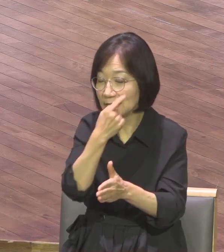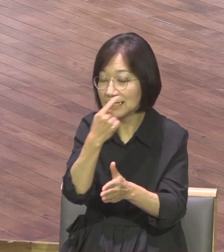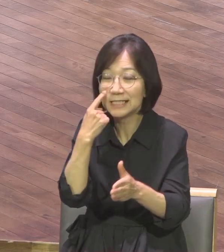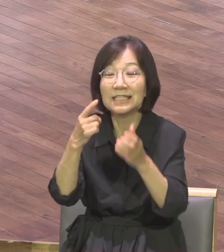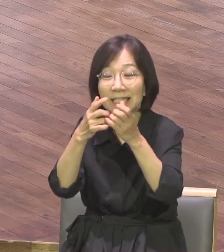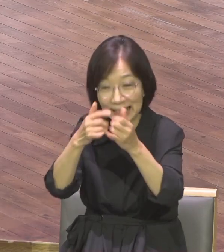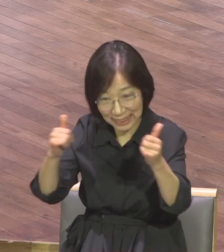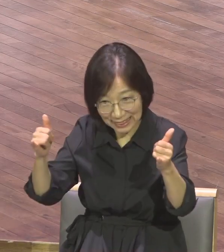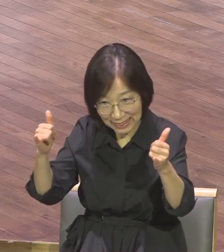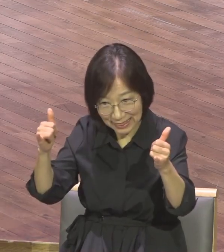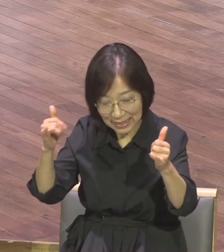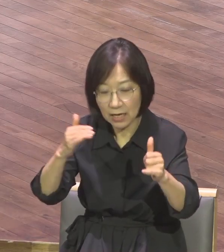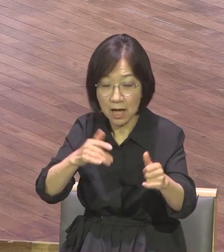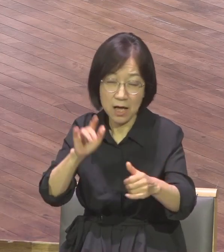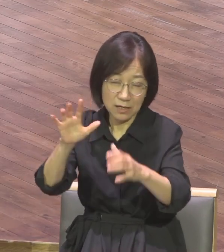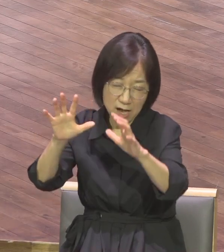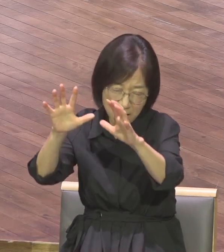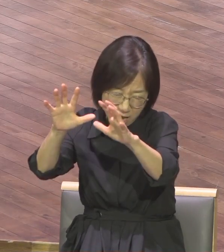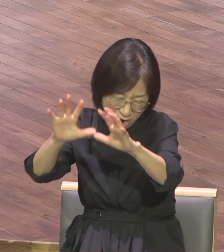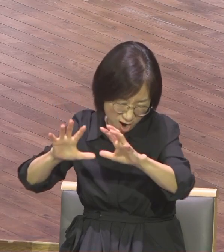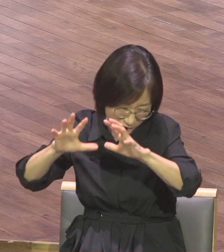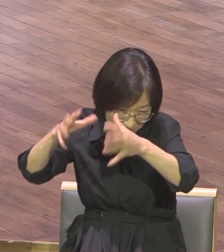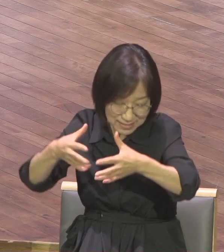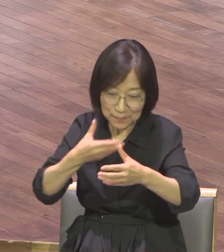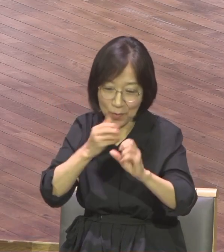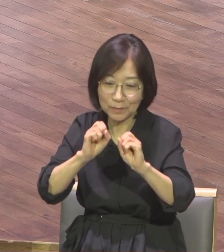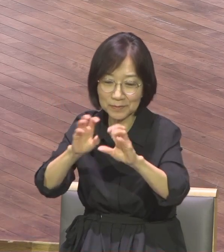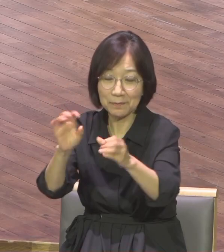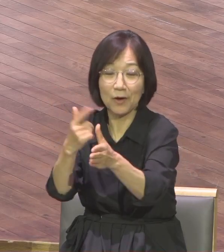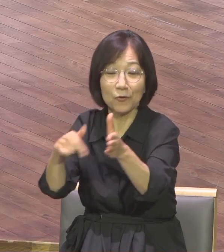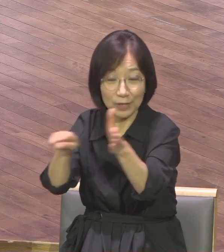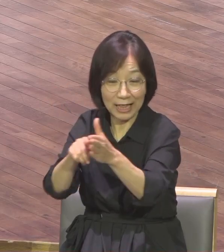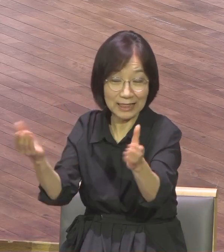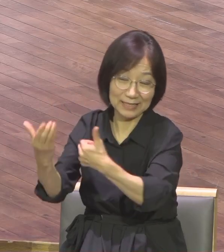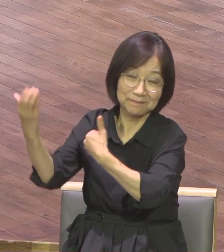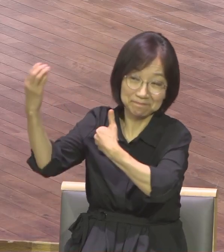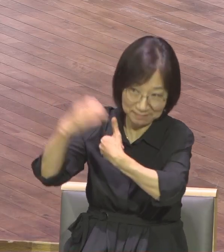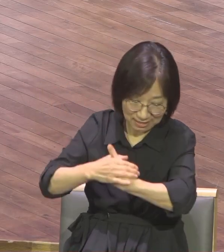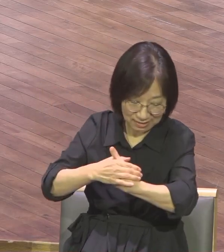증인을 복음 증거할 땅끝까지 복음 증거할 증인으로 부르셨다.